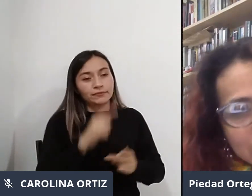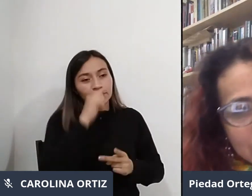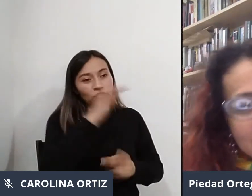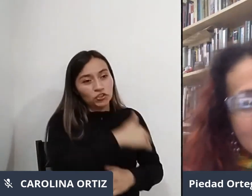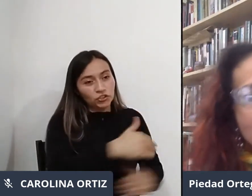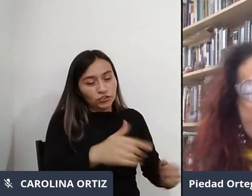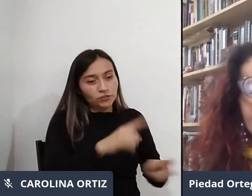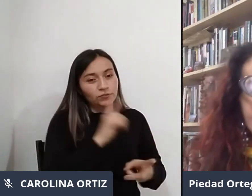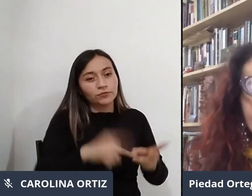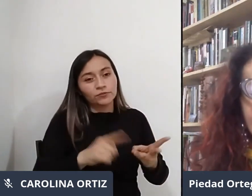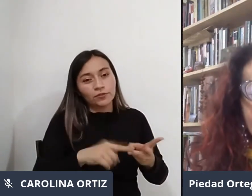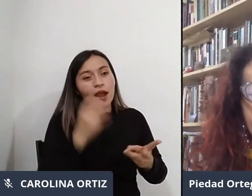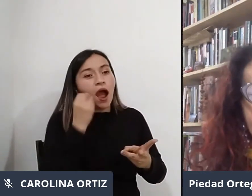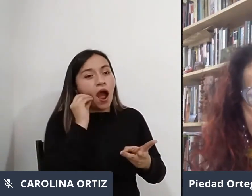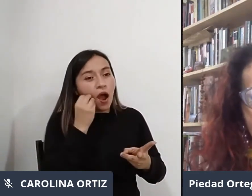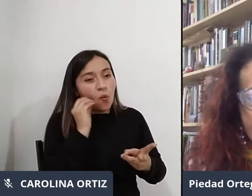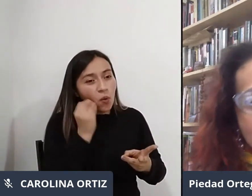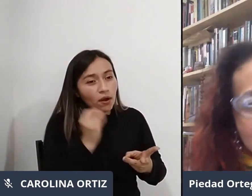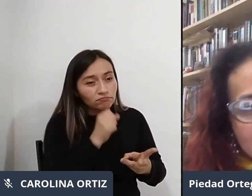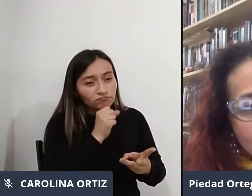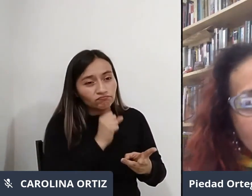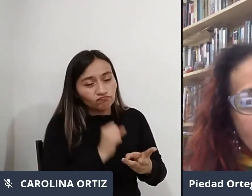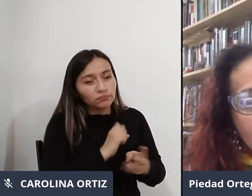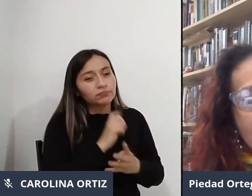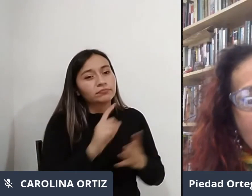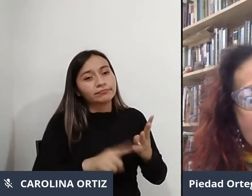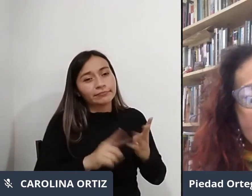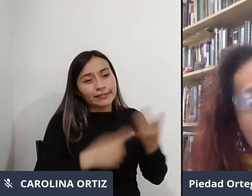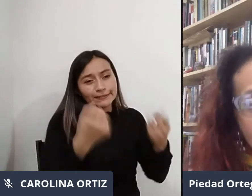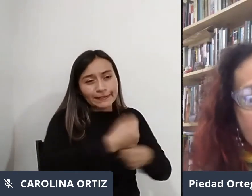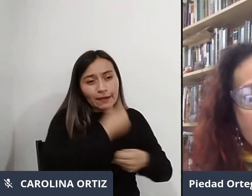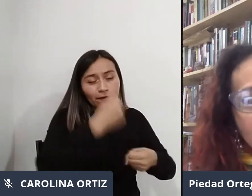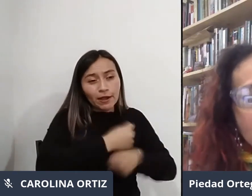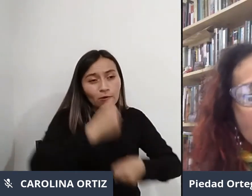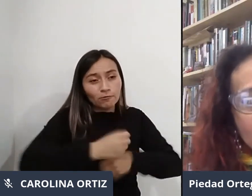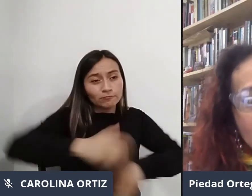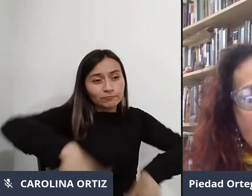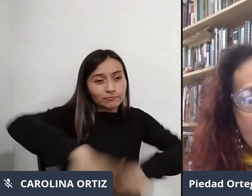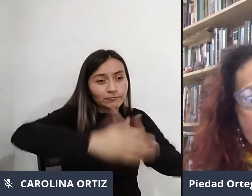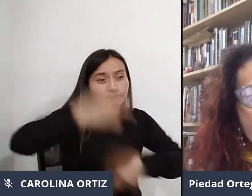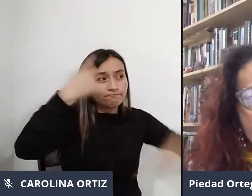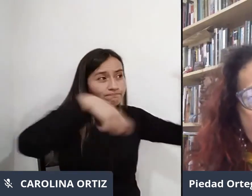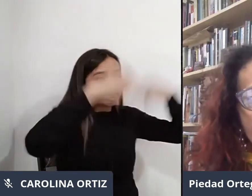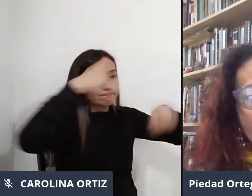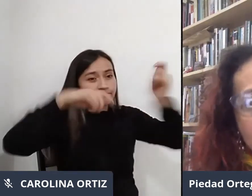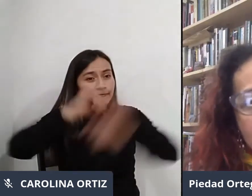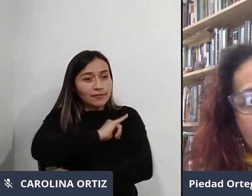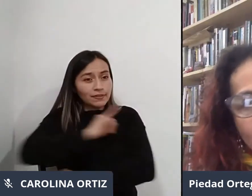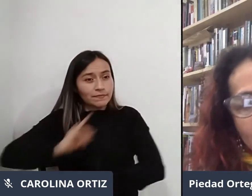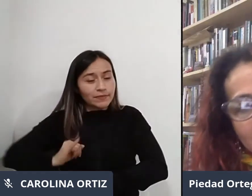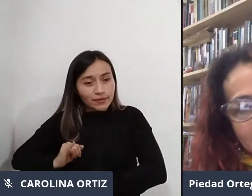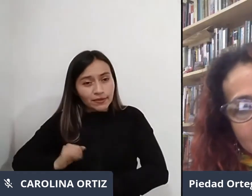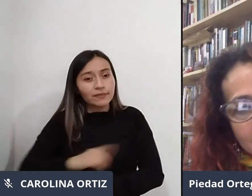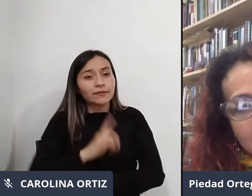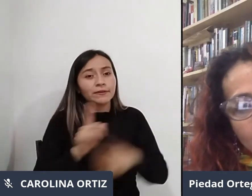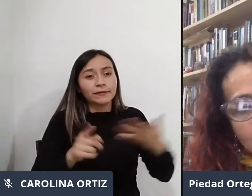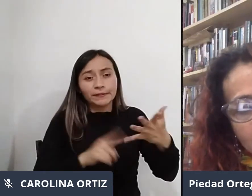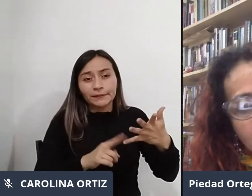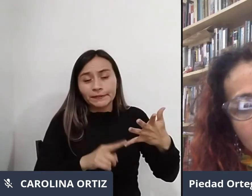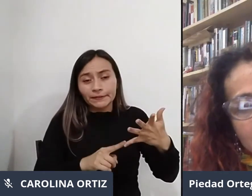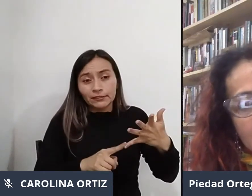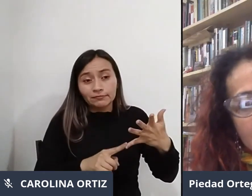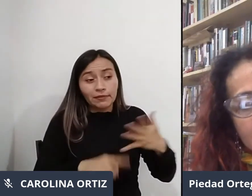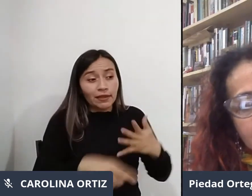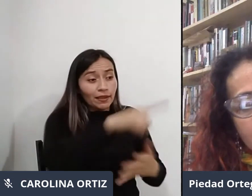trabajadores itinerantes, esta precarización laboral, están más expuestos quienes no tienen hoy garantizado el